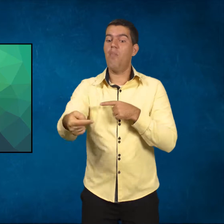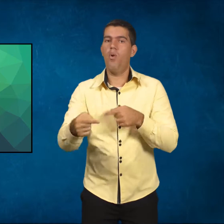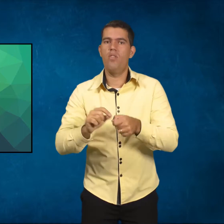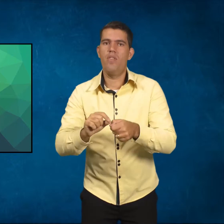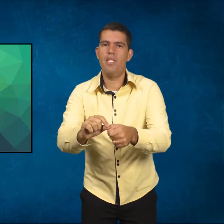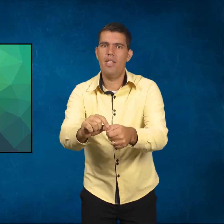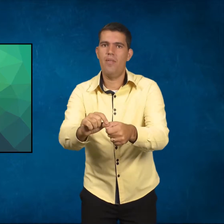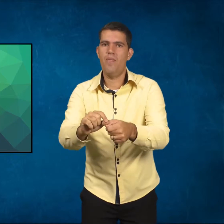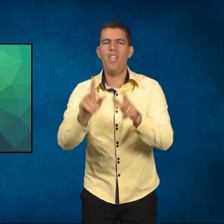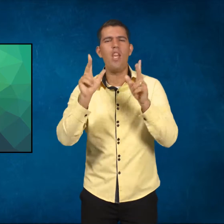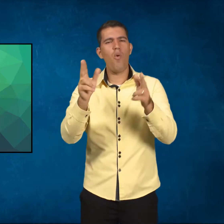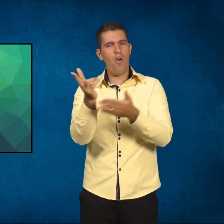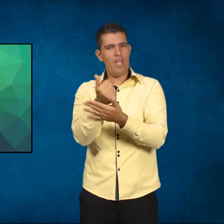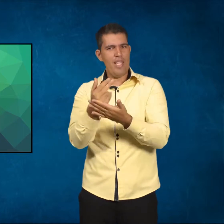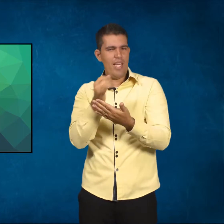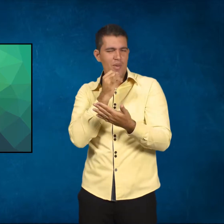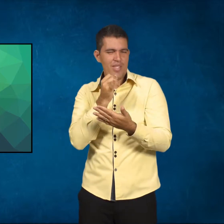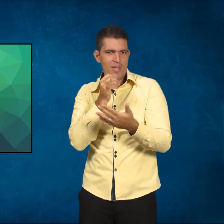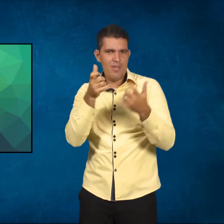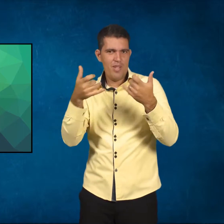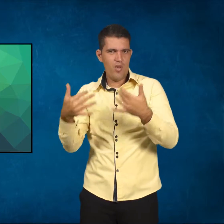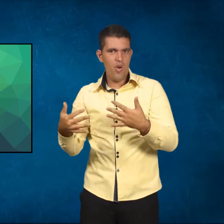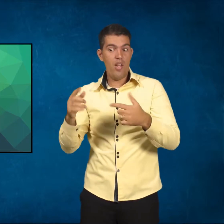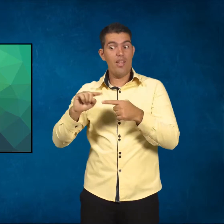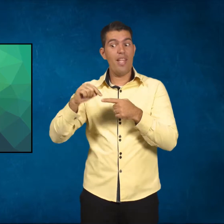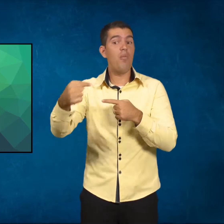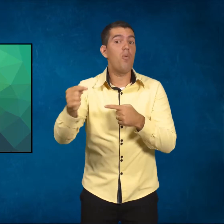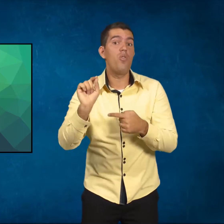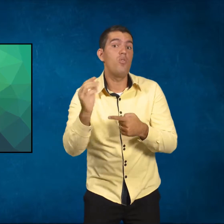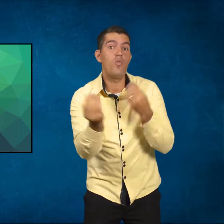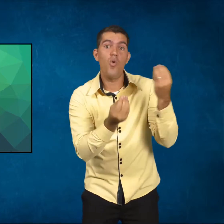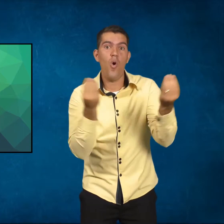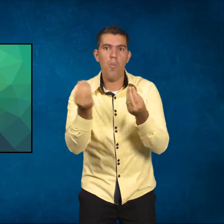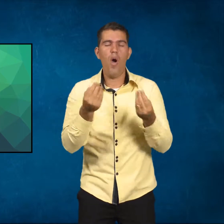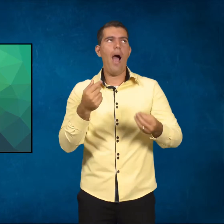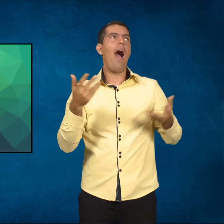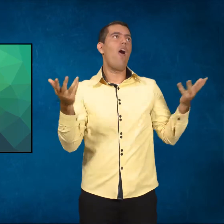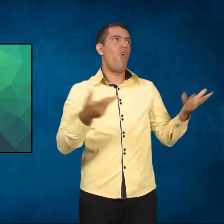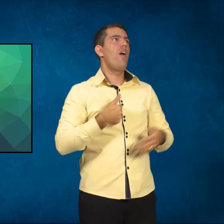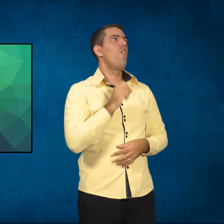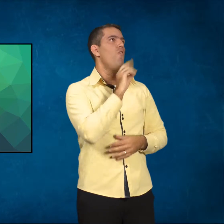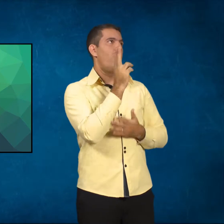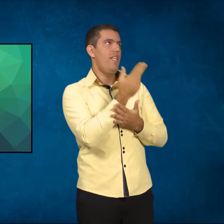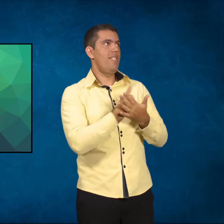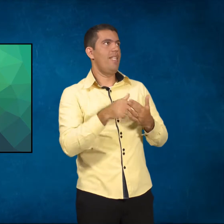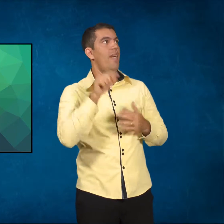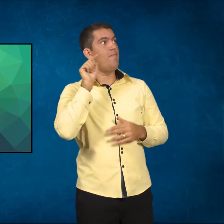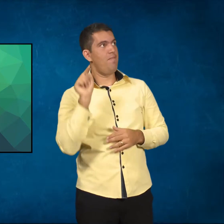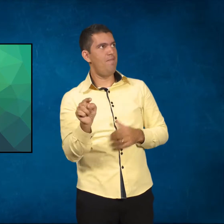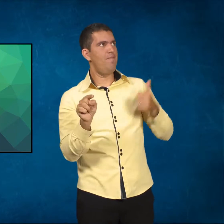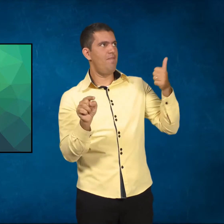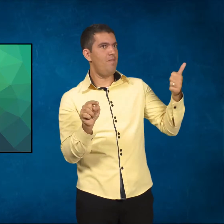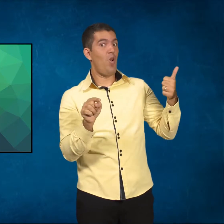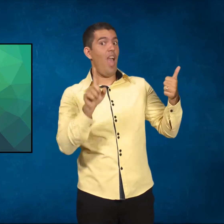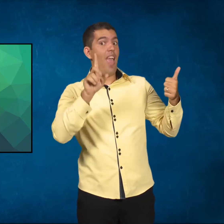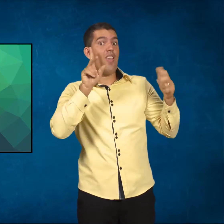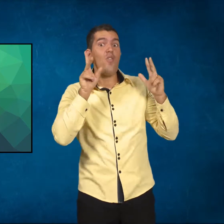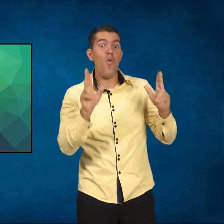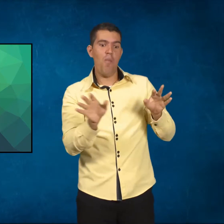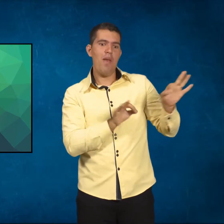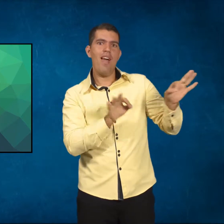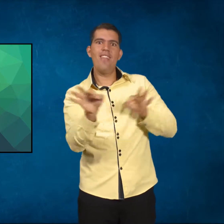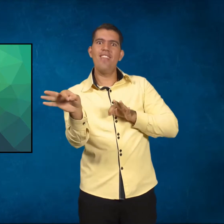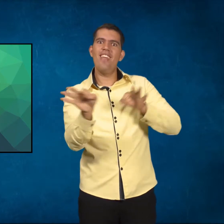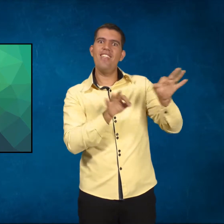vocês, o exemplo do desenho, então a criança ela vai falar antes, agora eu vou desenhar isso, né? Ela consegue planejar as ações.